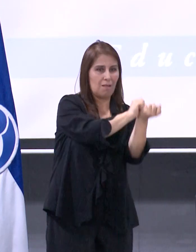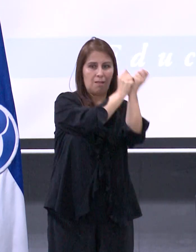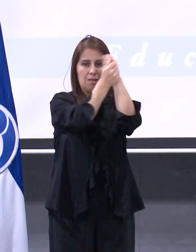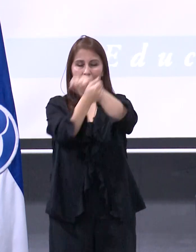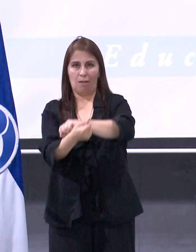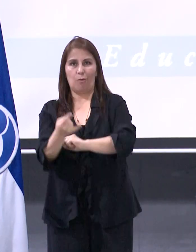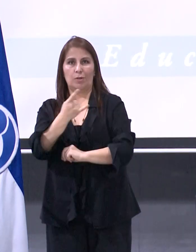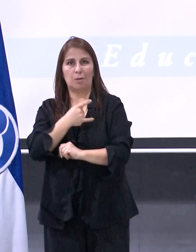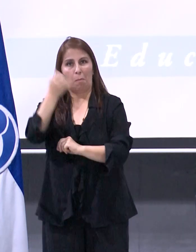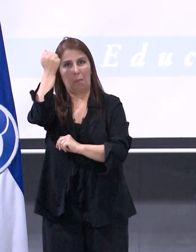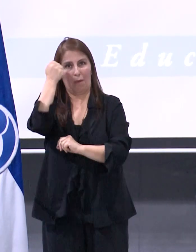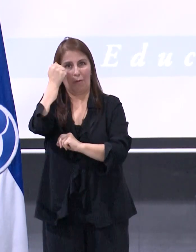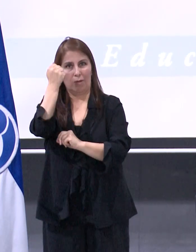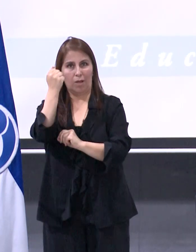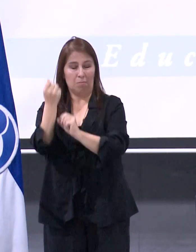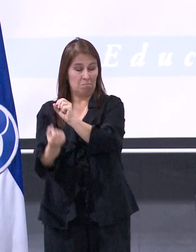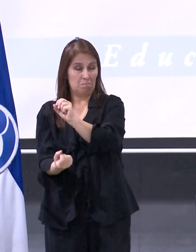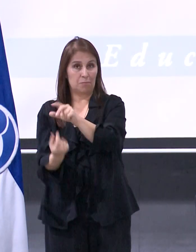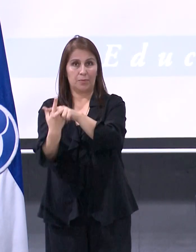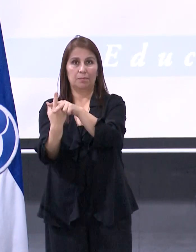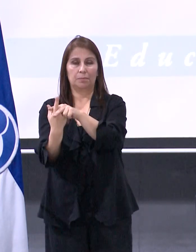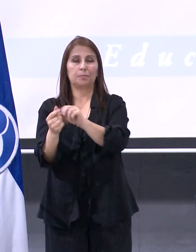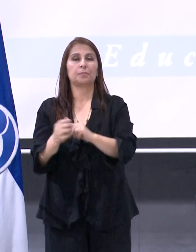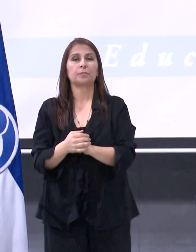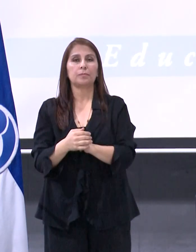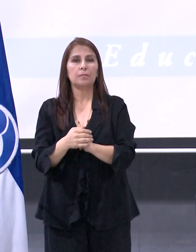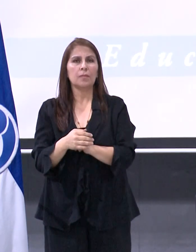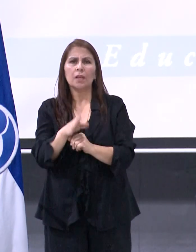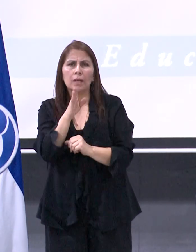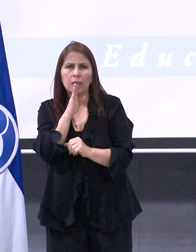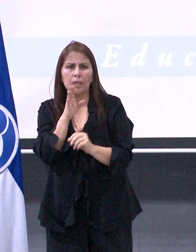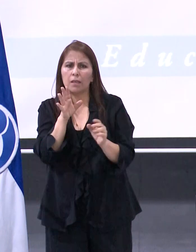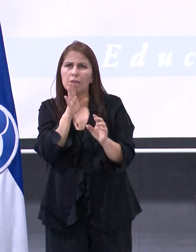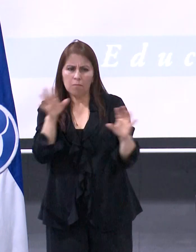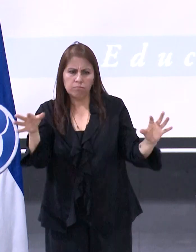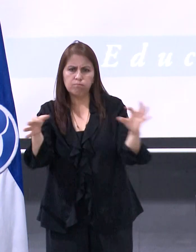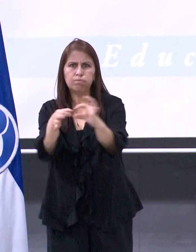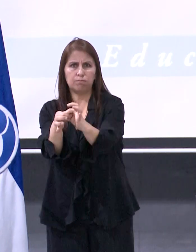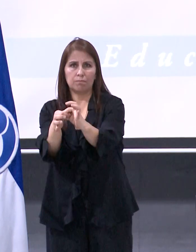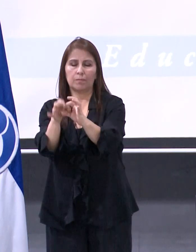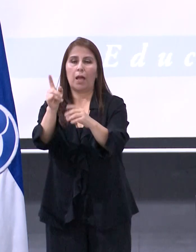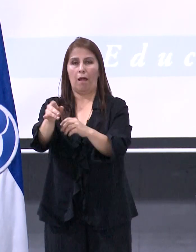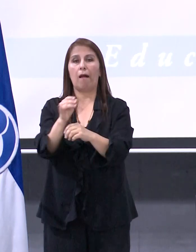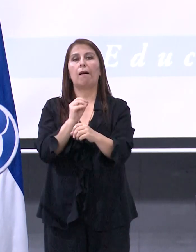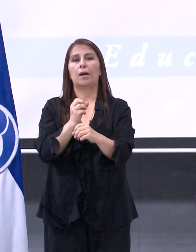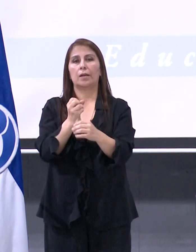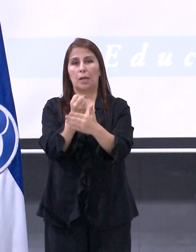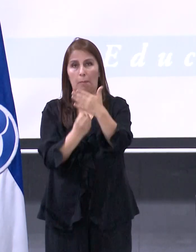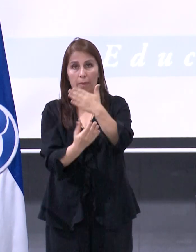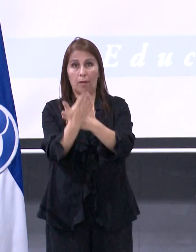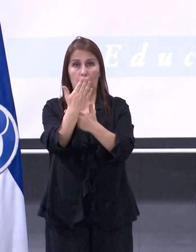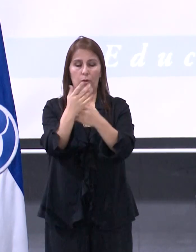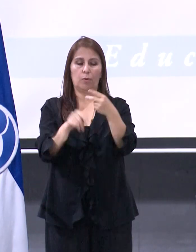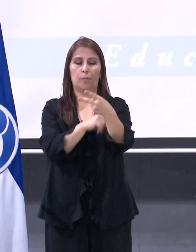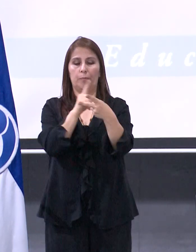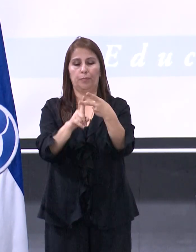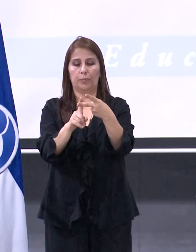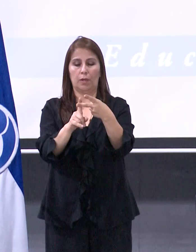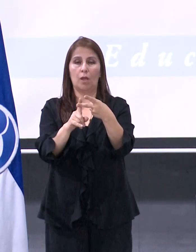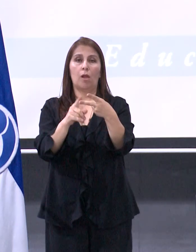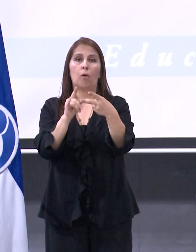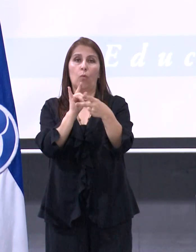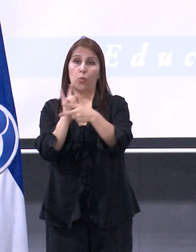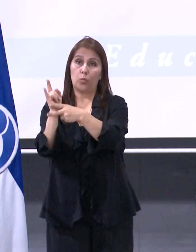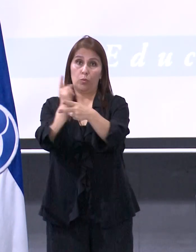tradición y está compuesta precisamente por esto pedagógico nacional las facultades universitarias el